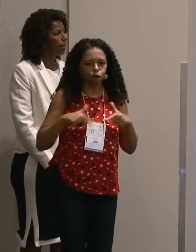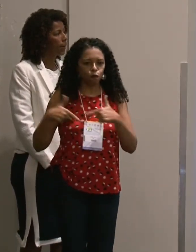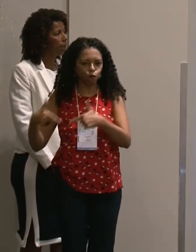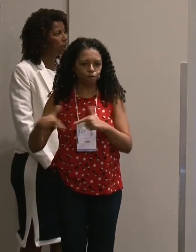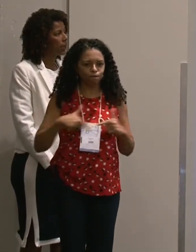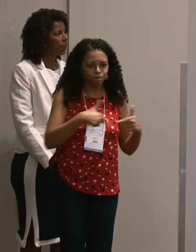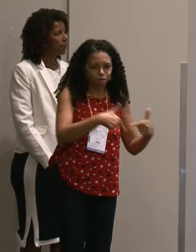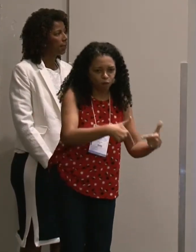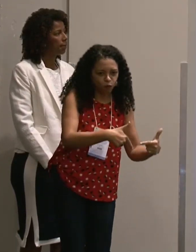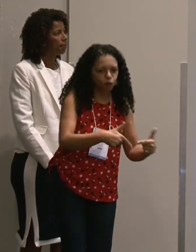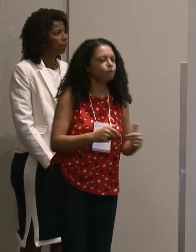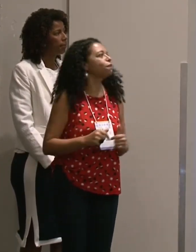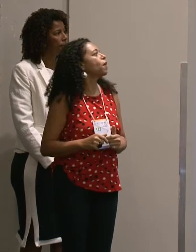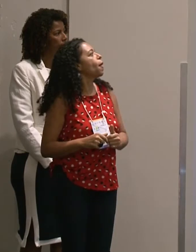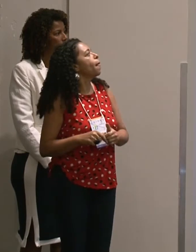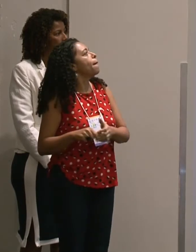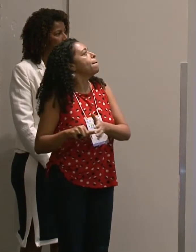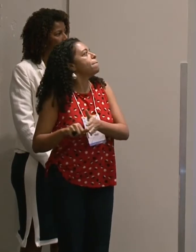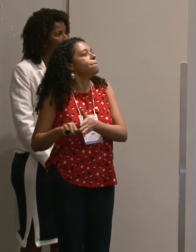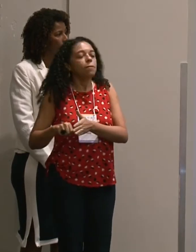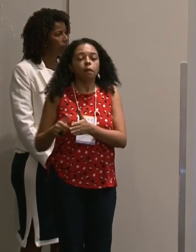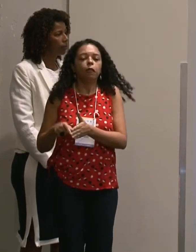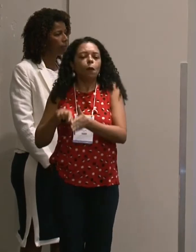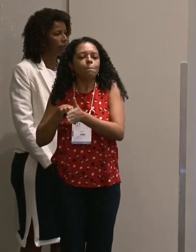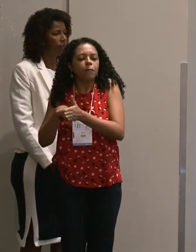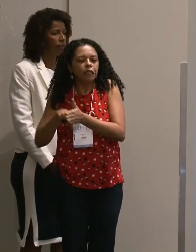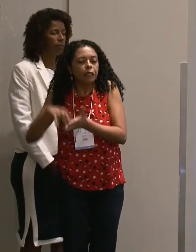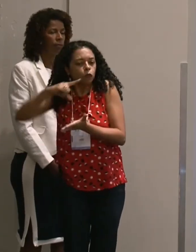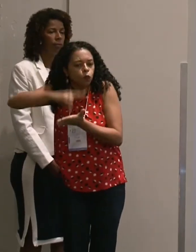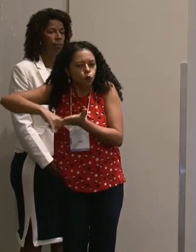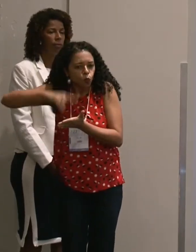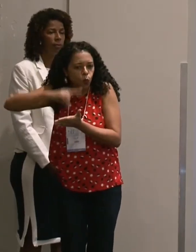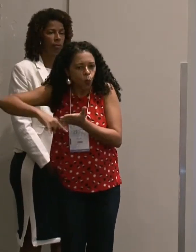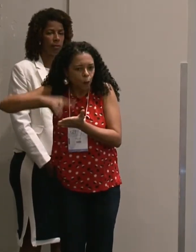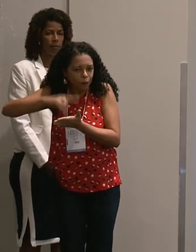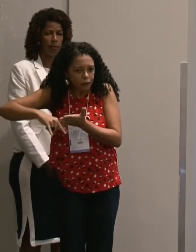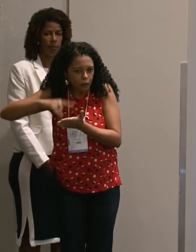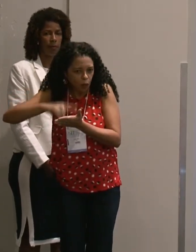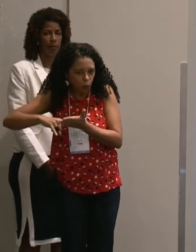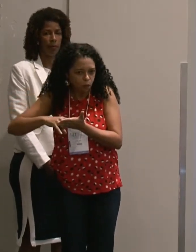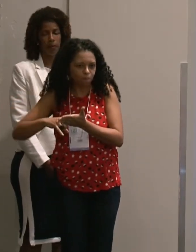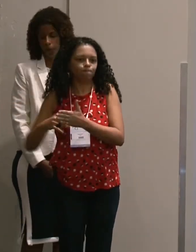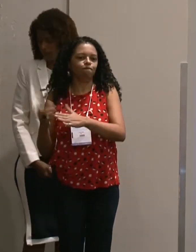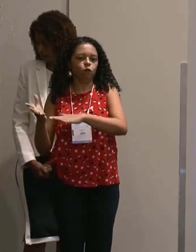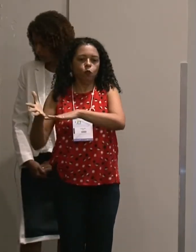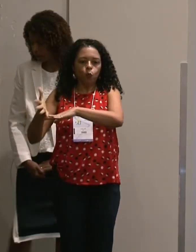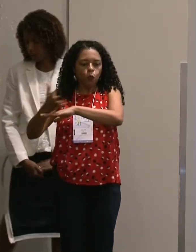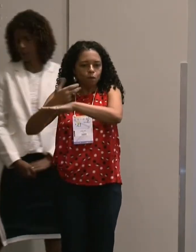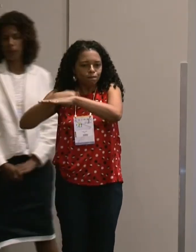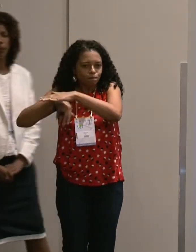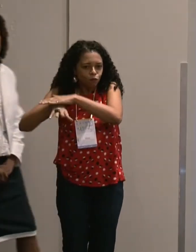Então, a pesquisa tem foco de atuação. essa pesquisa de documentos,